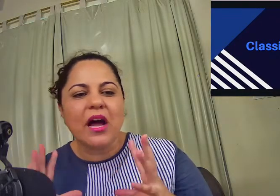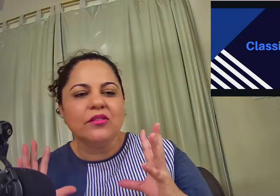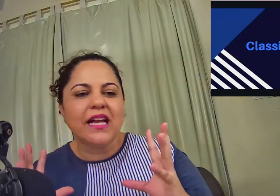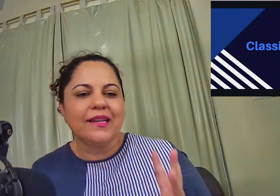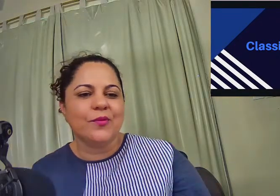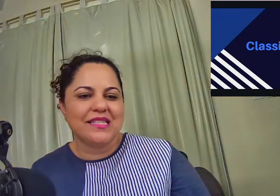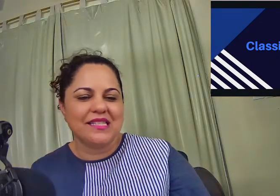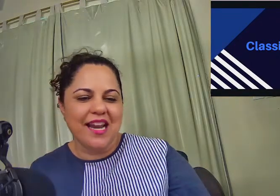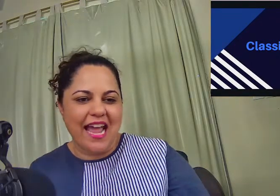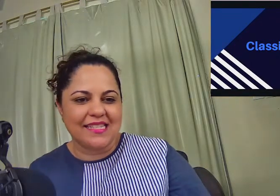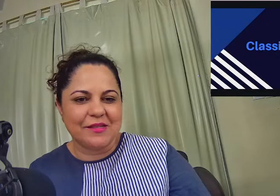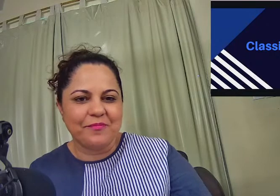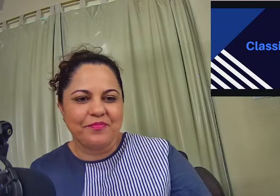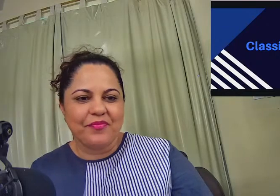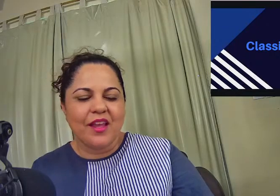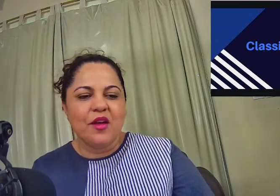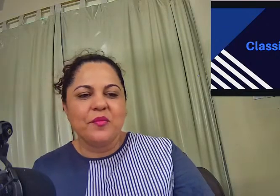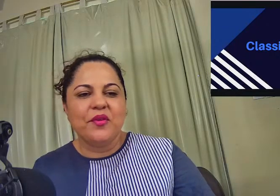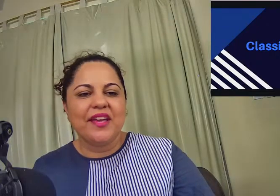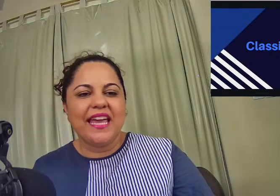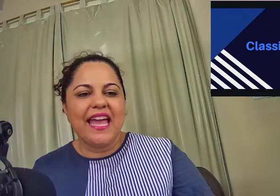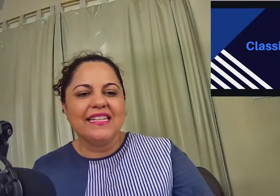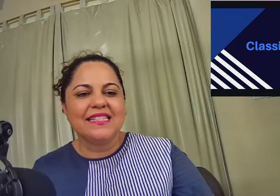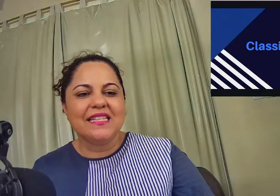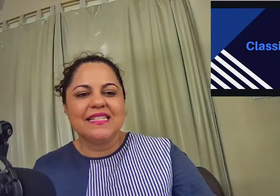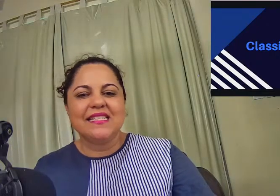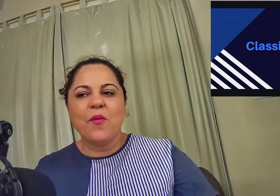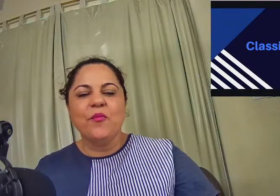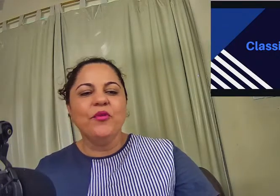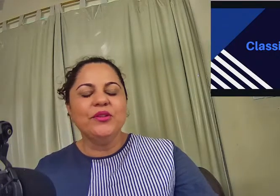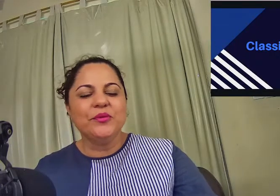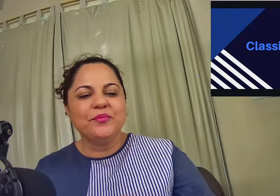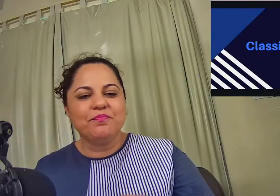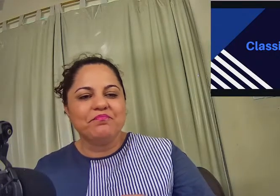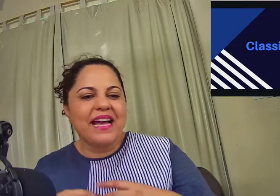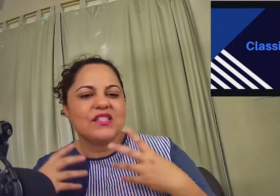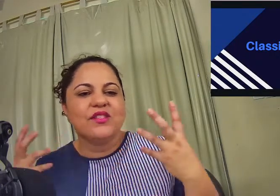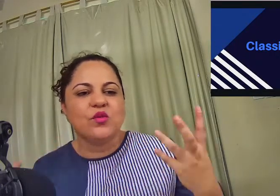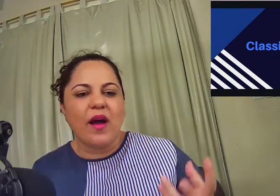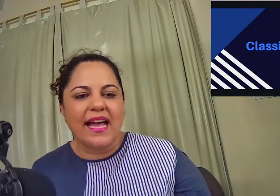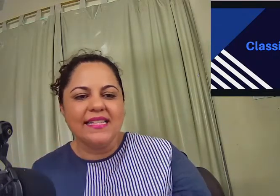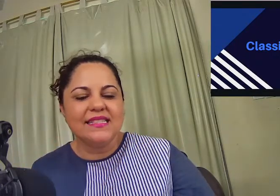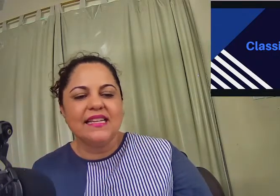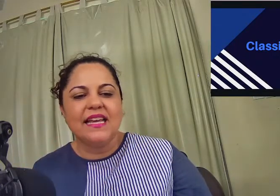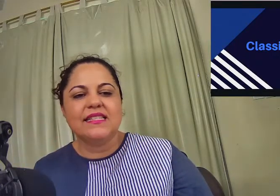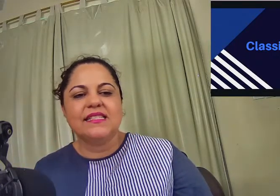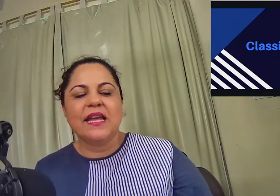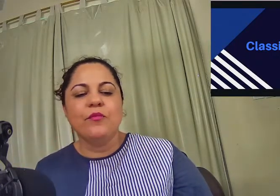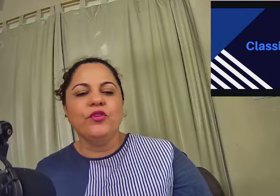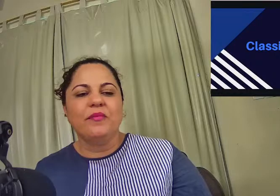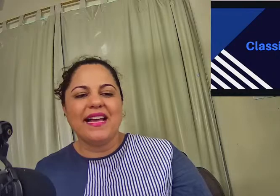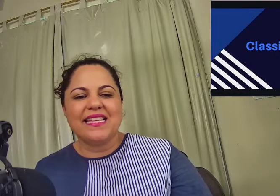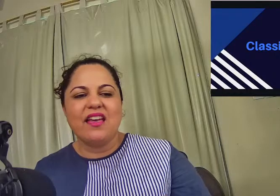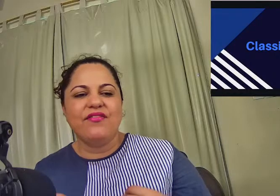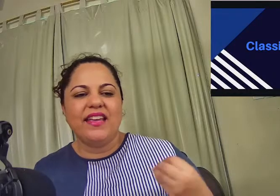da língua de sinais, porque eles são muito mais visuais, eles têm muito mais